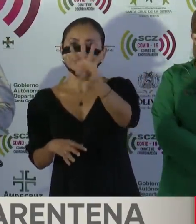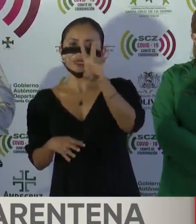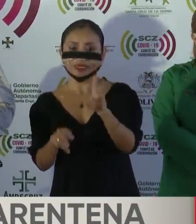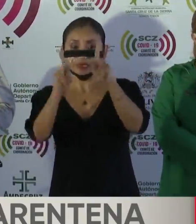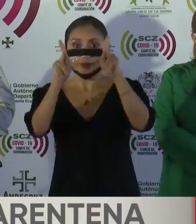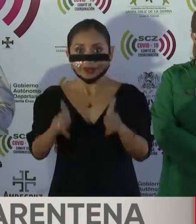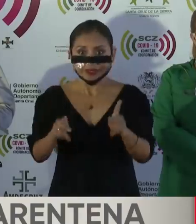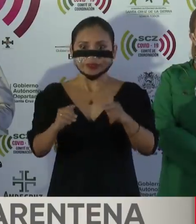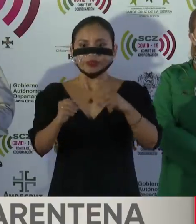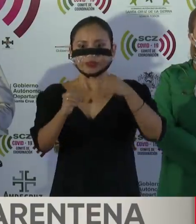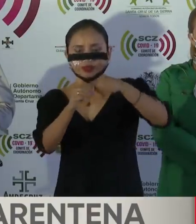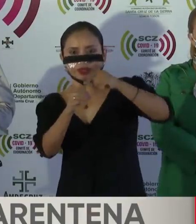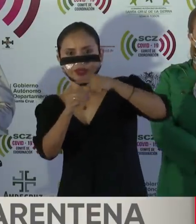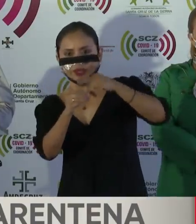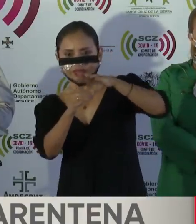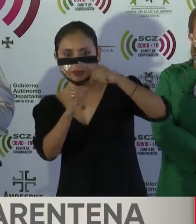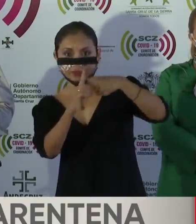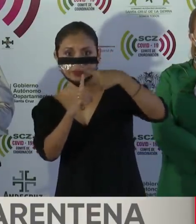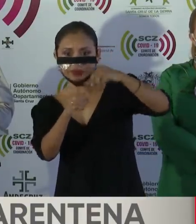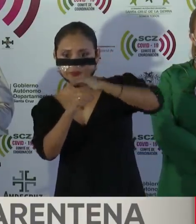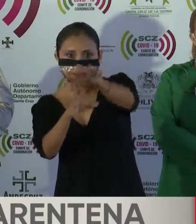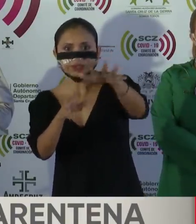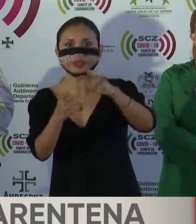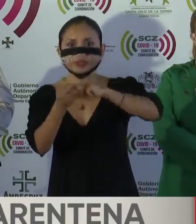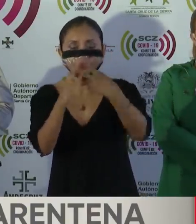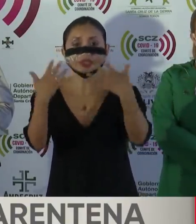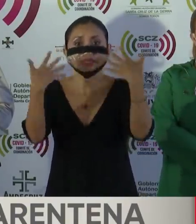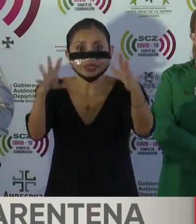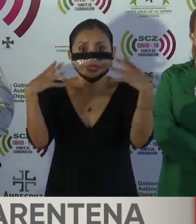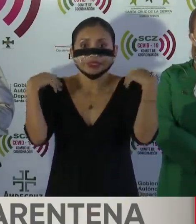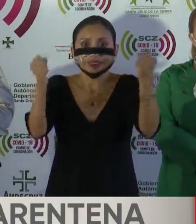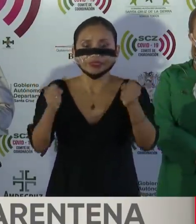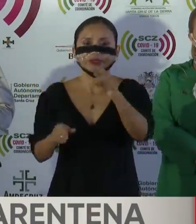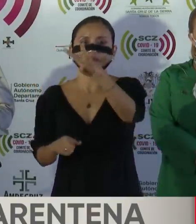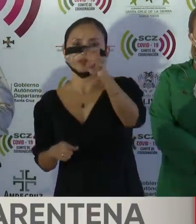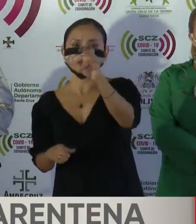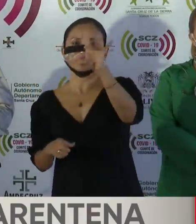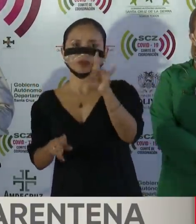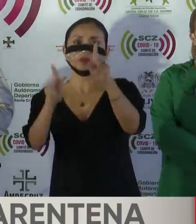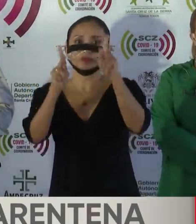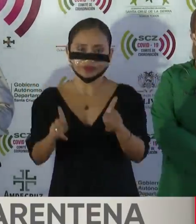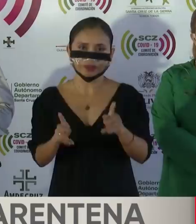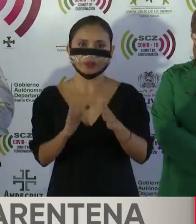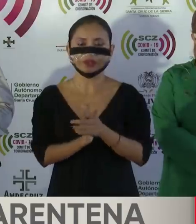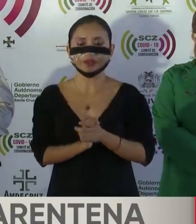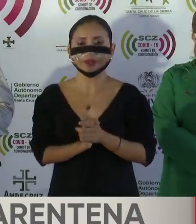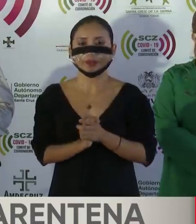647 personas infectadas, logrando recuperar 208 personas.